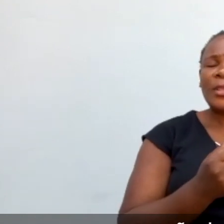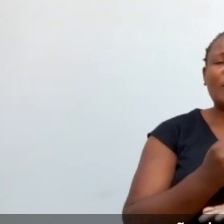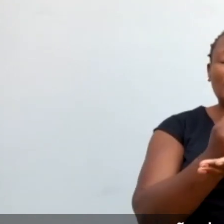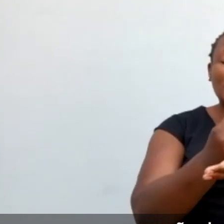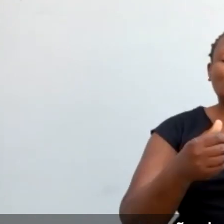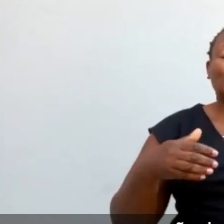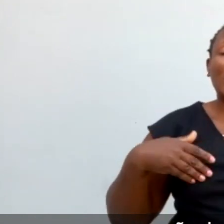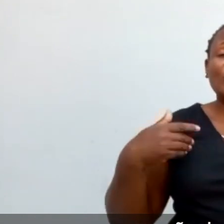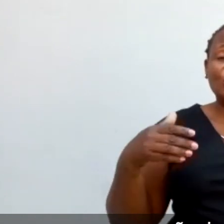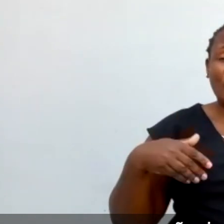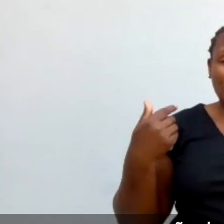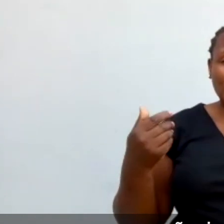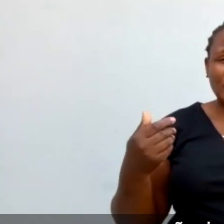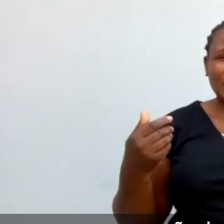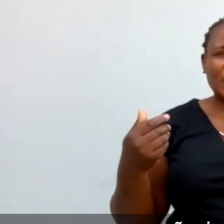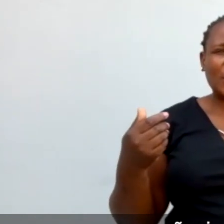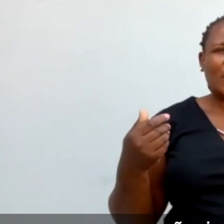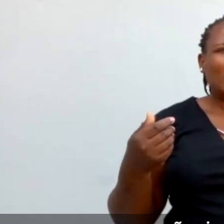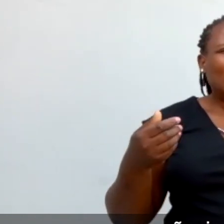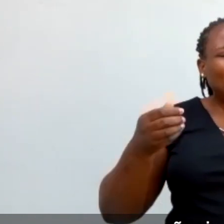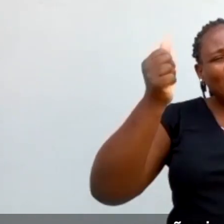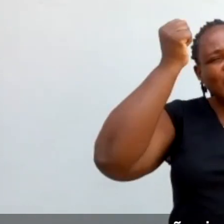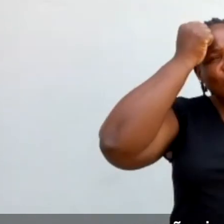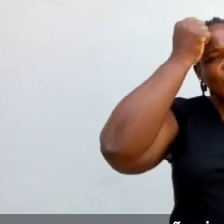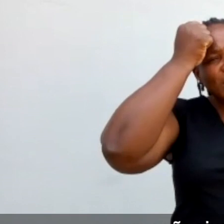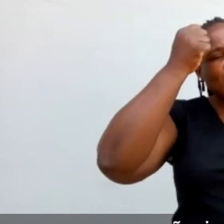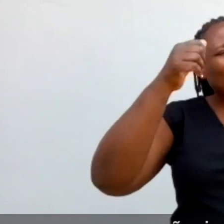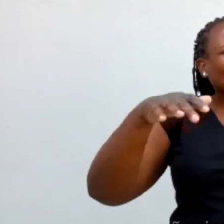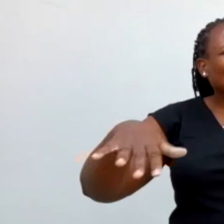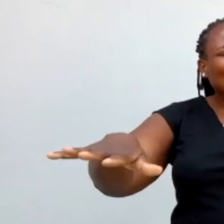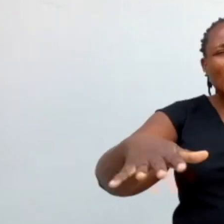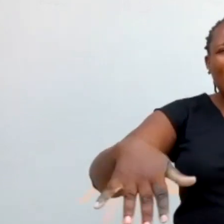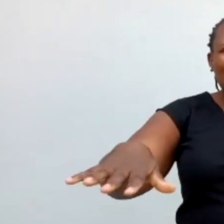conhecimentos sólidos na área de saúde sexual e reprodutiva.